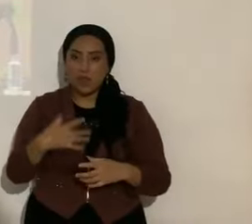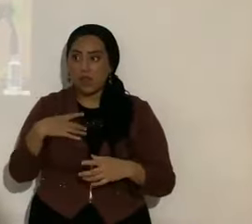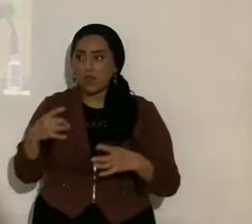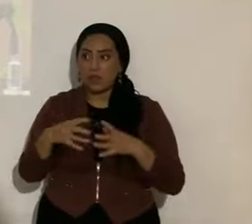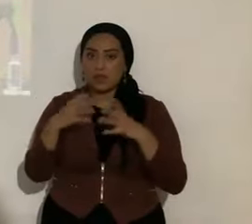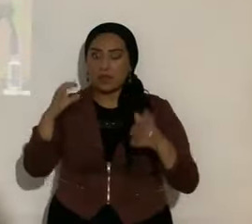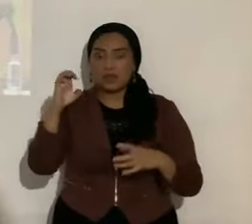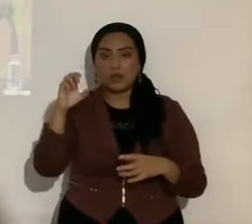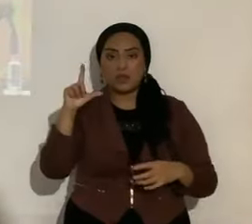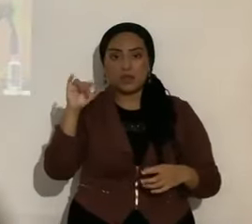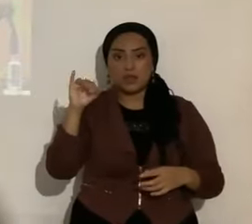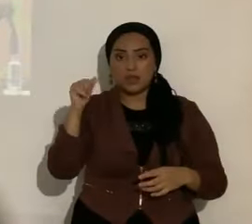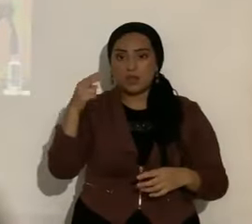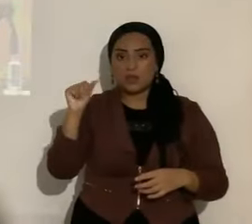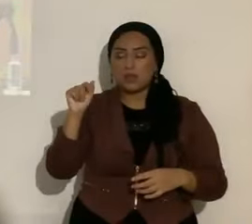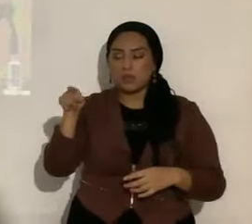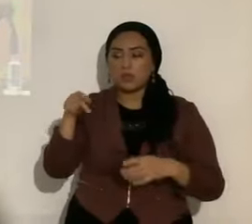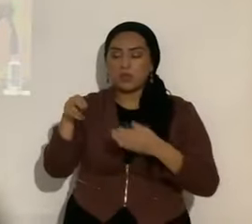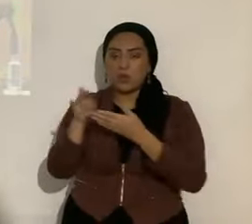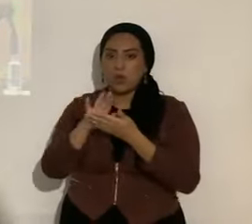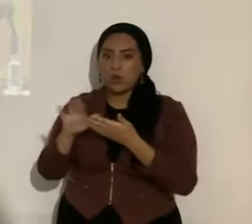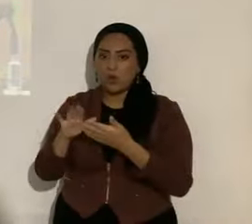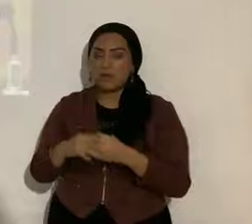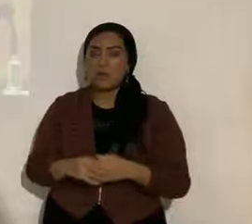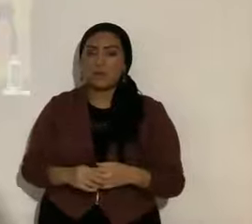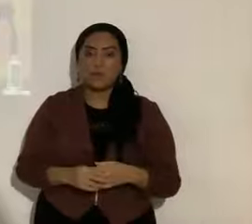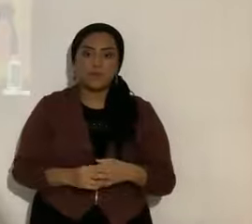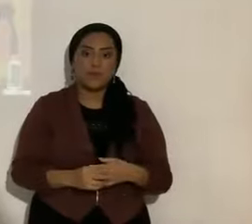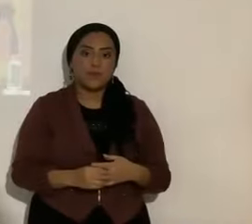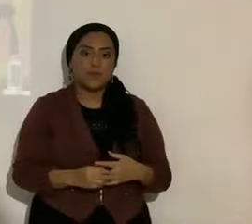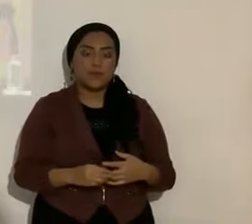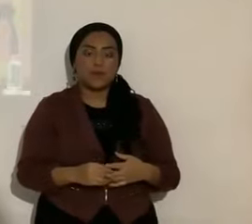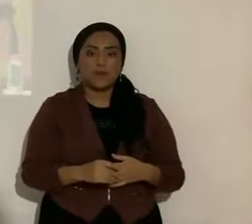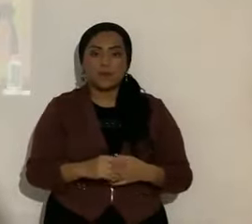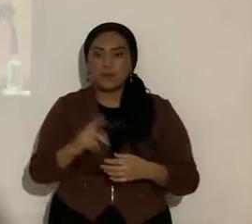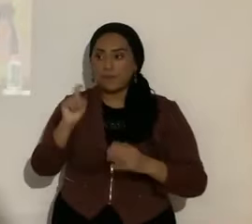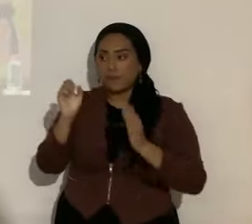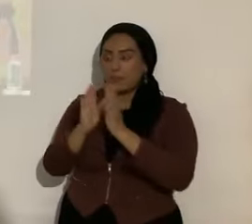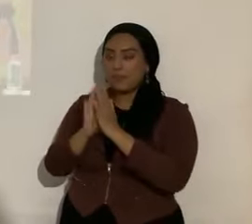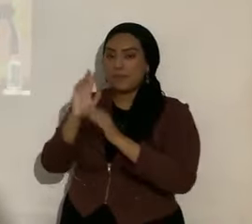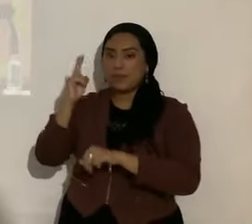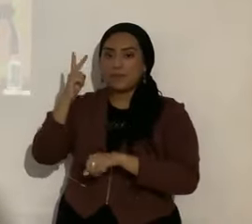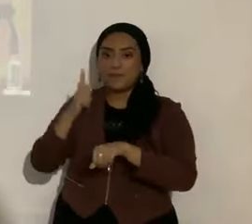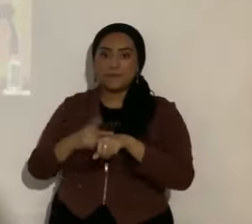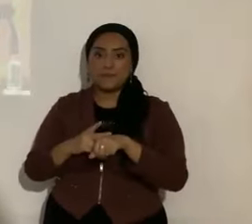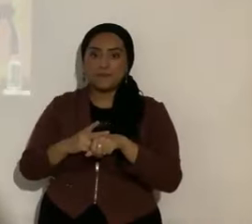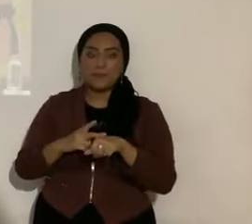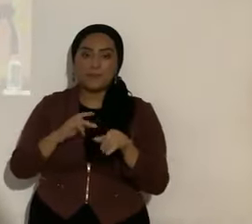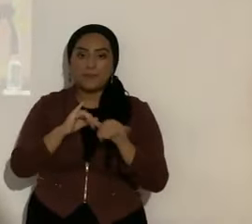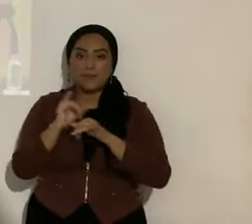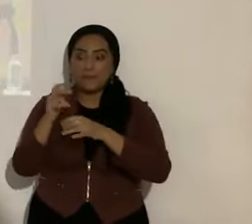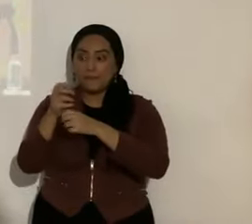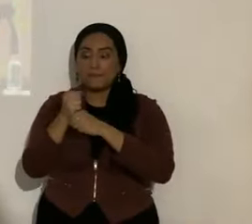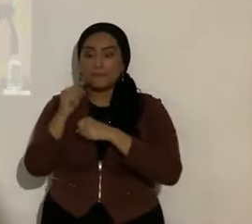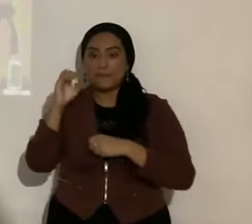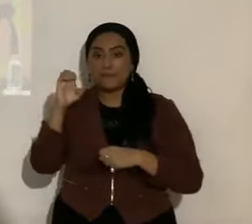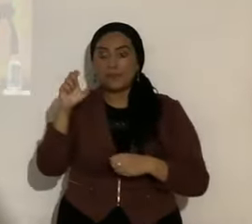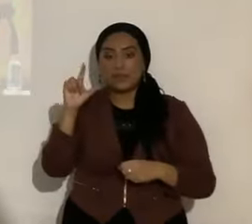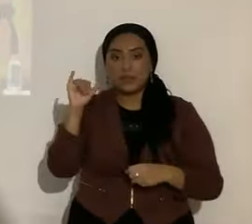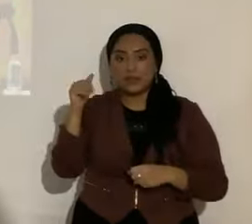codicioso Eliseo? No, era un kadosh, era un santo. Sí, porque pidió doble porción, como si la porción que tuviera